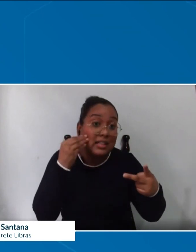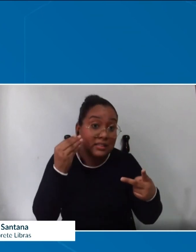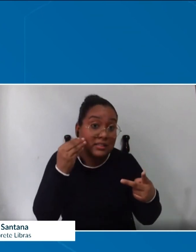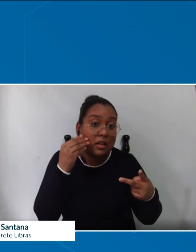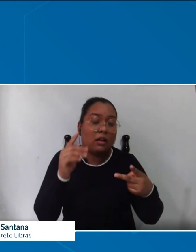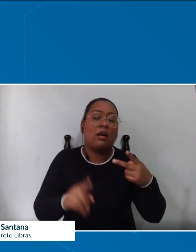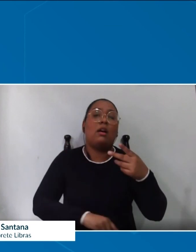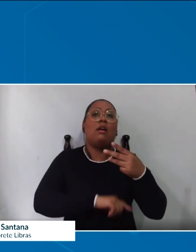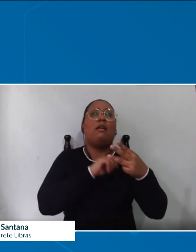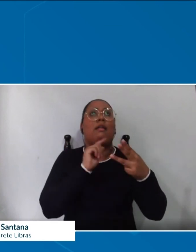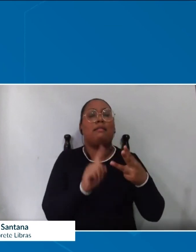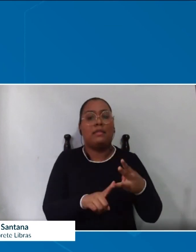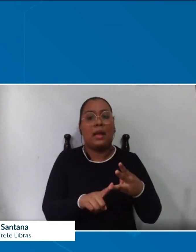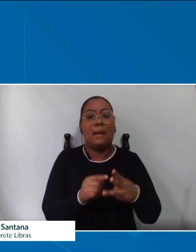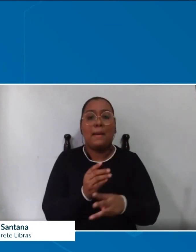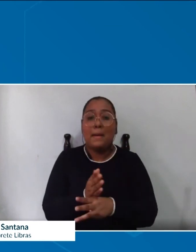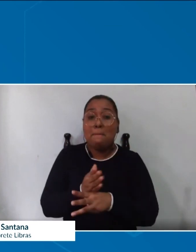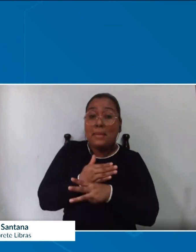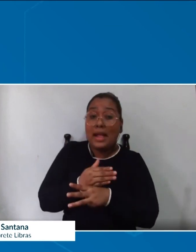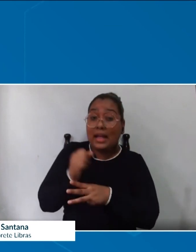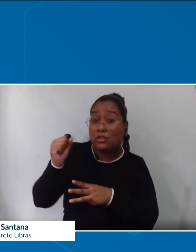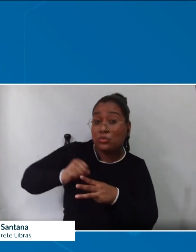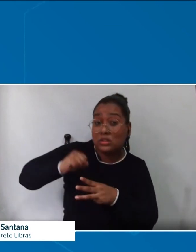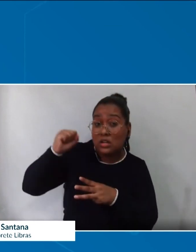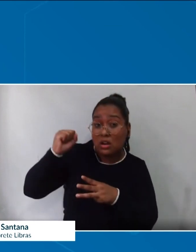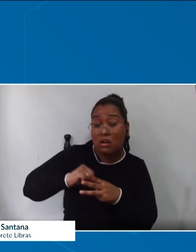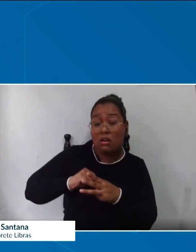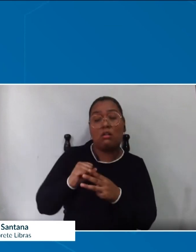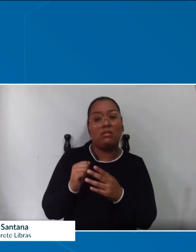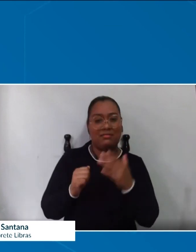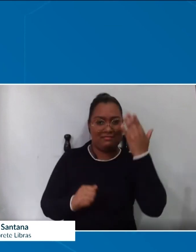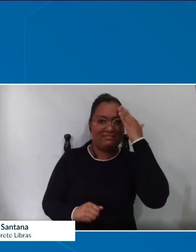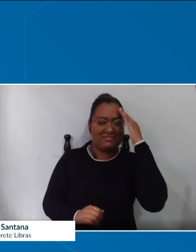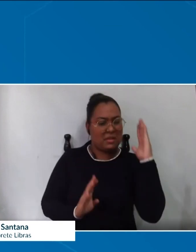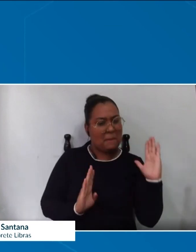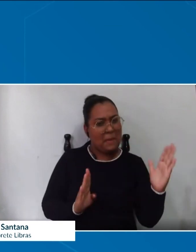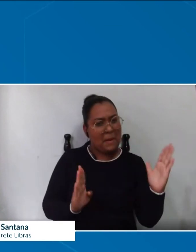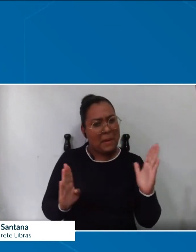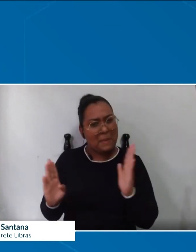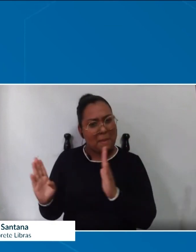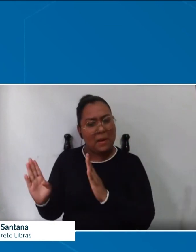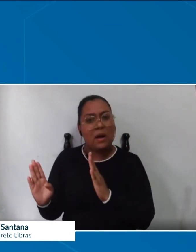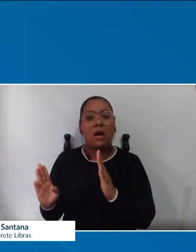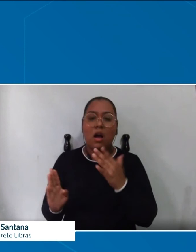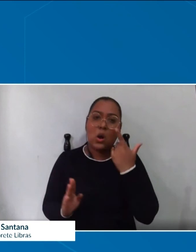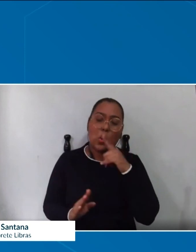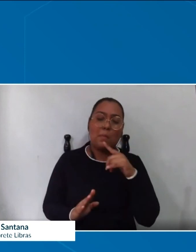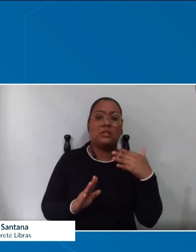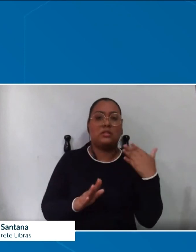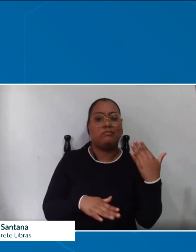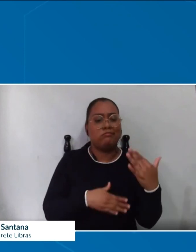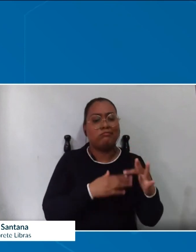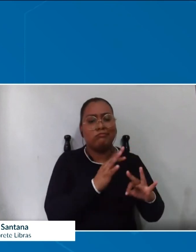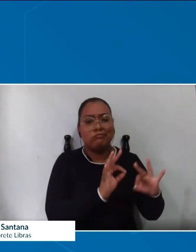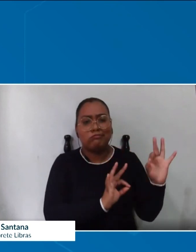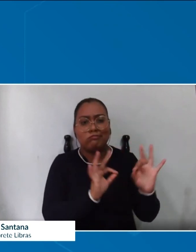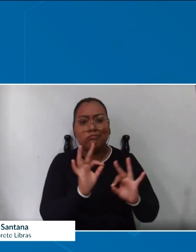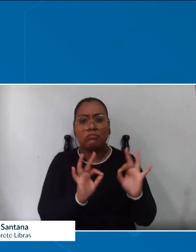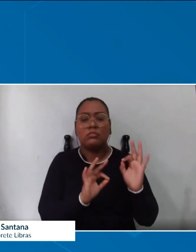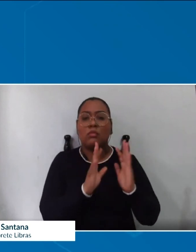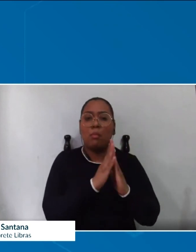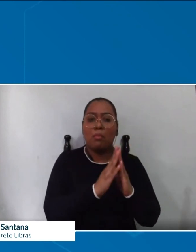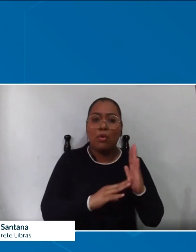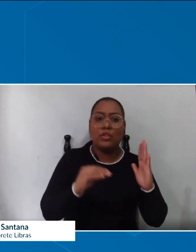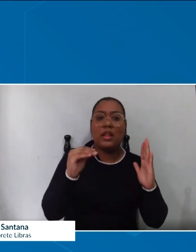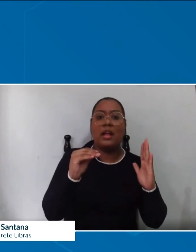uma escala pré-industrial. Então, a partir daí, você começa com o desenvolvimento de modelos